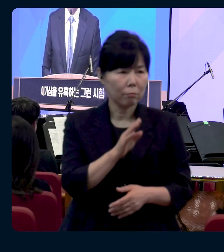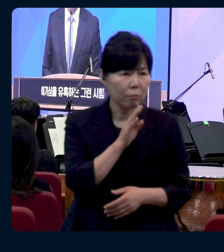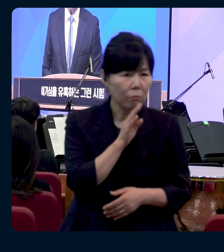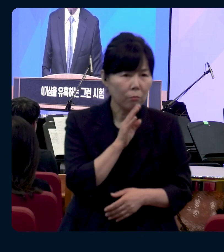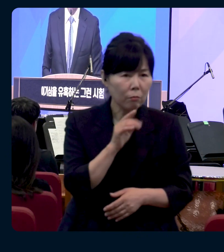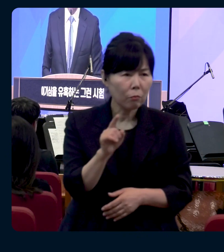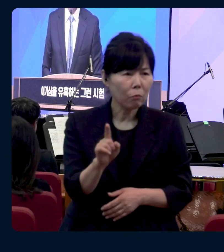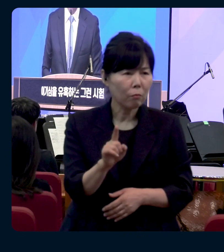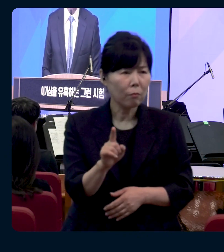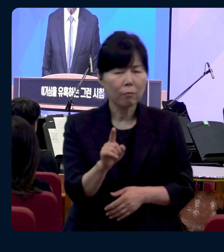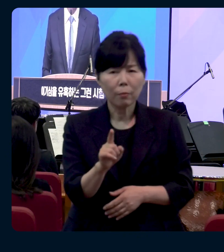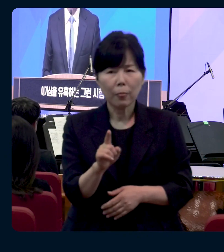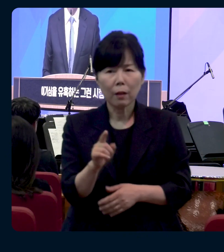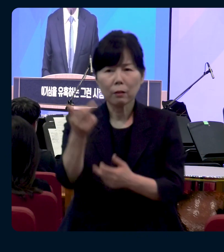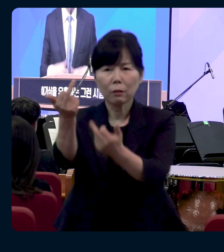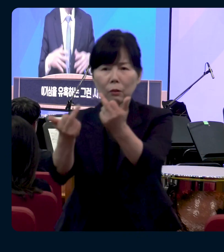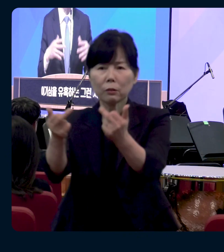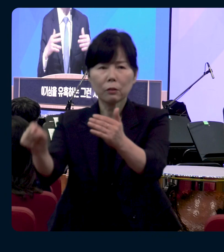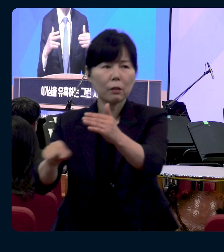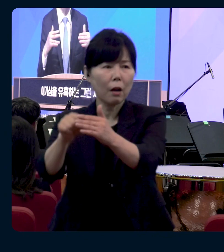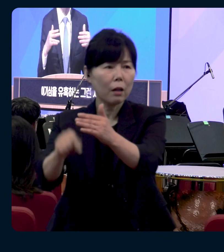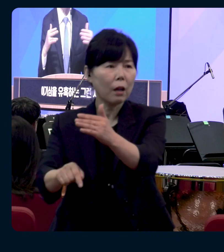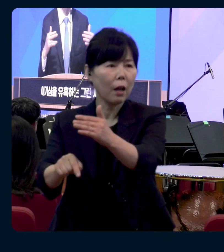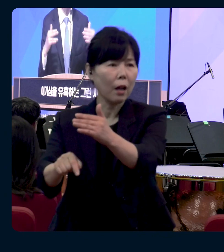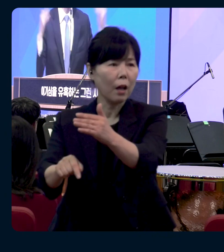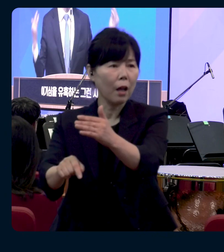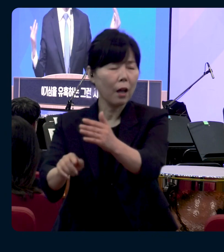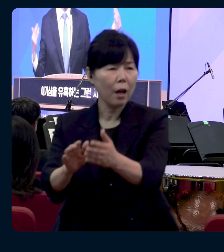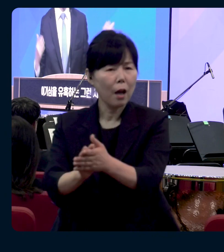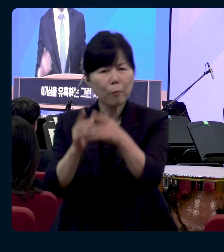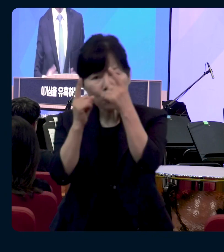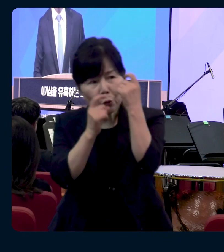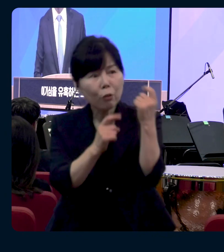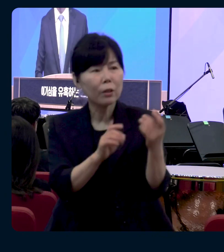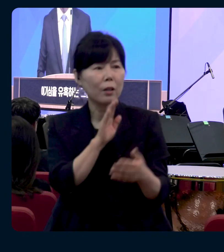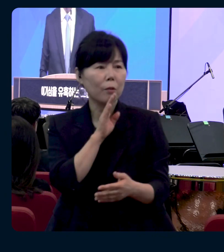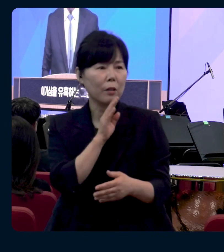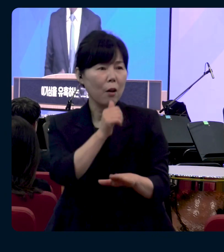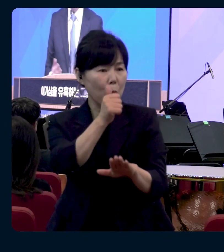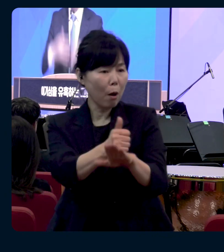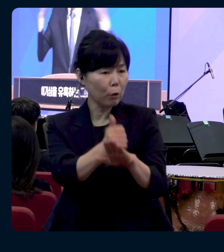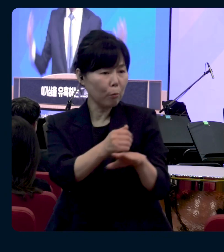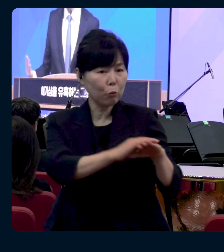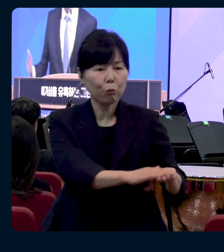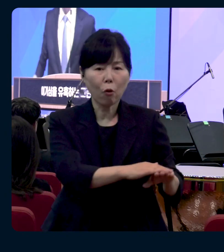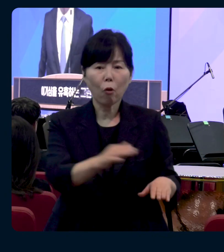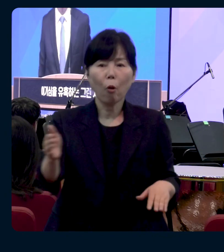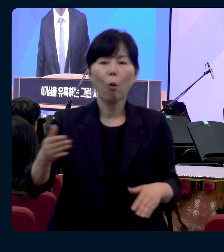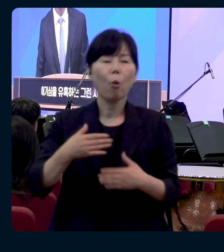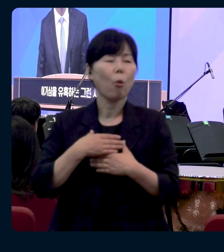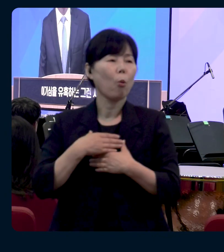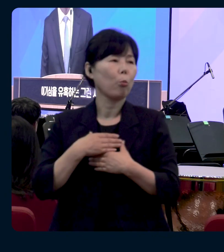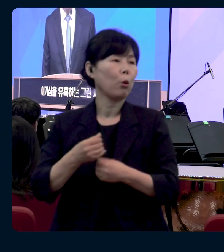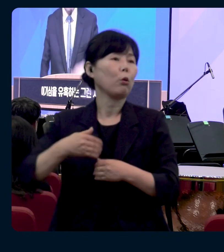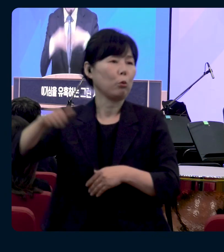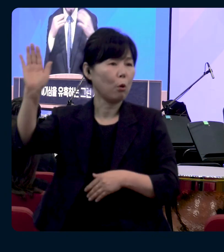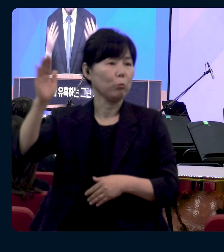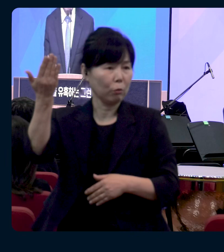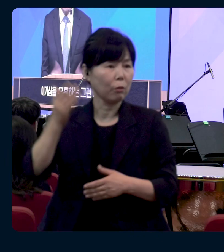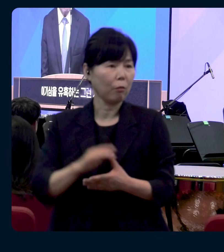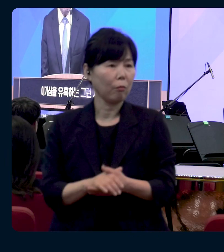볼 때는요, 이건 그 형제들한테는요, 뿌리치기 힘든 유혹이에요. 인간은 그렇습니다.